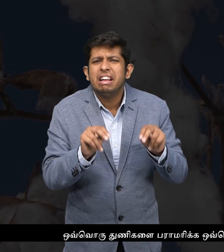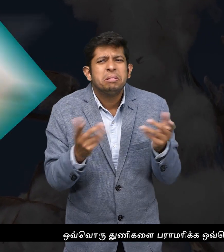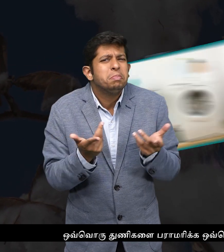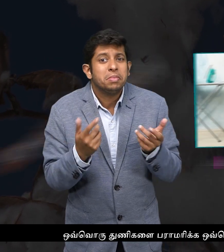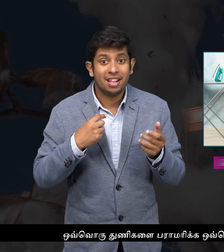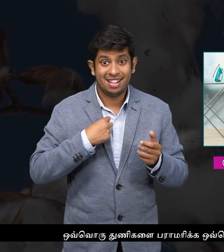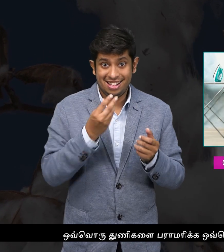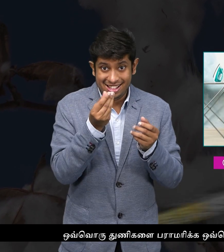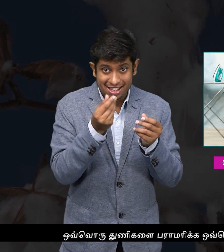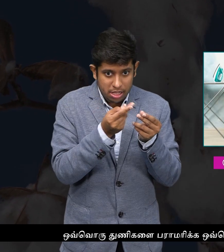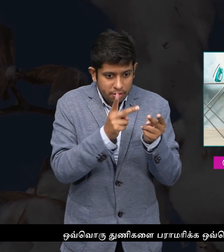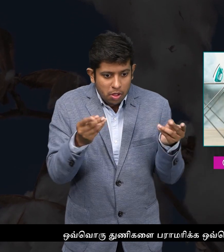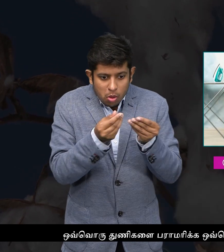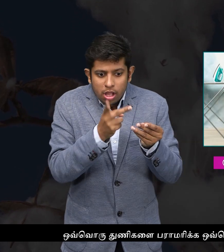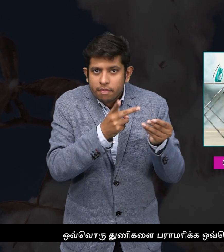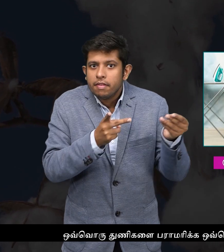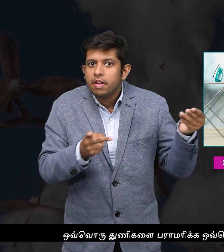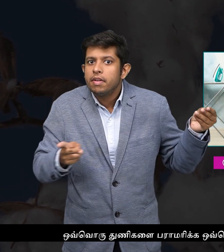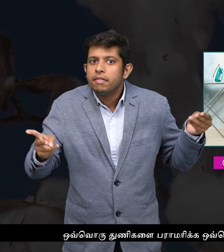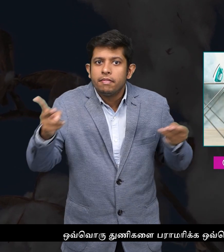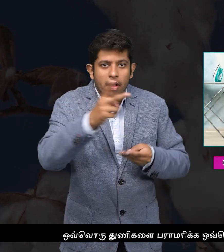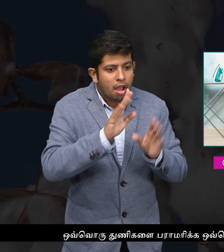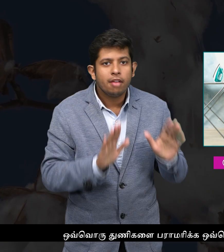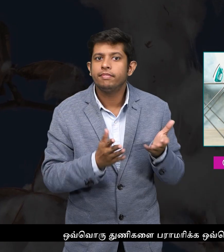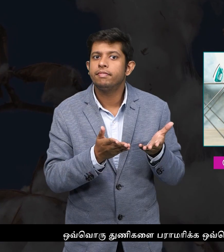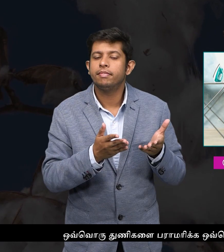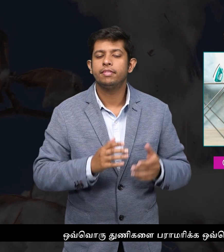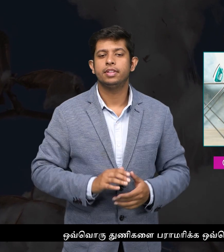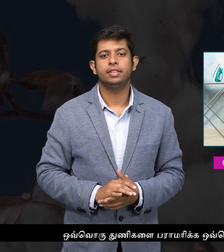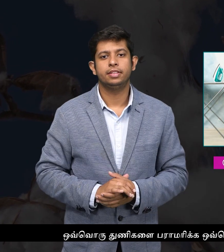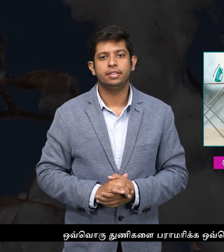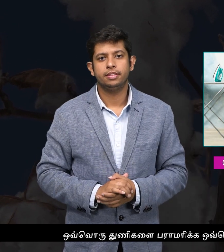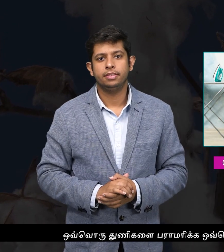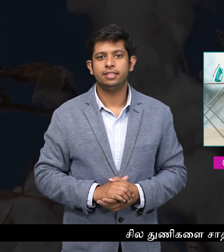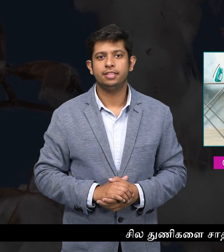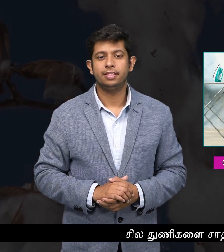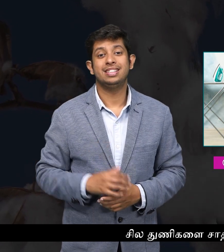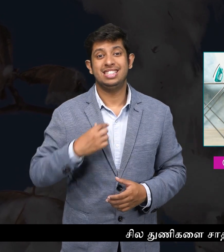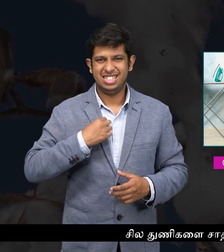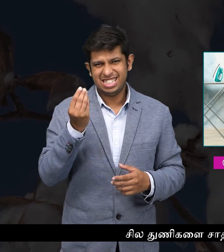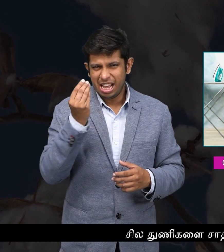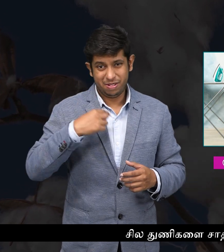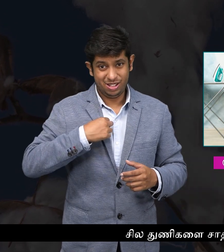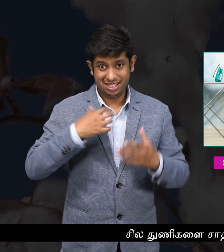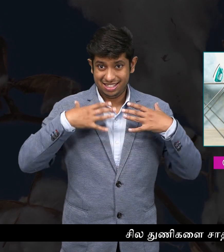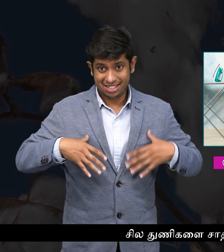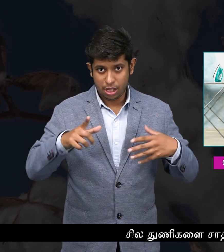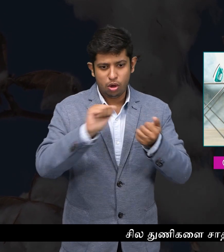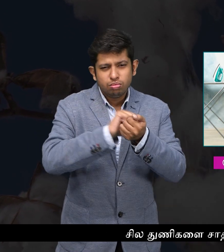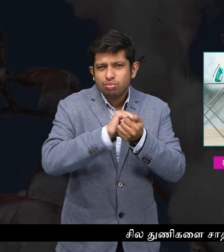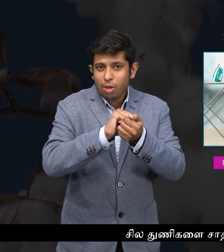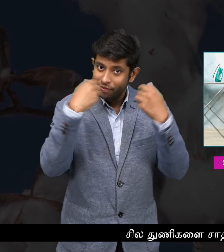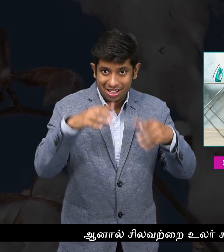ஒவ்வொரு துணிகளை பராமரிக்க ஒவ்வொன்றிற்கும் பாதுகாக்கும் முறைகள் மாறுபடும். சில துணிகளை